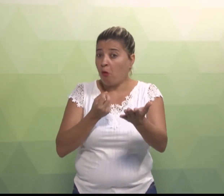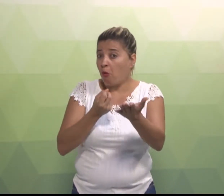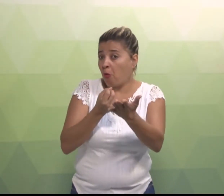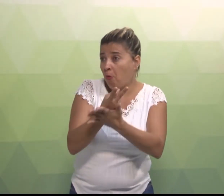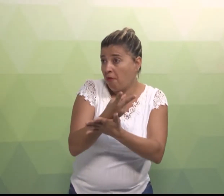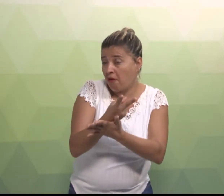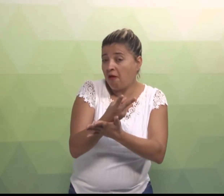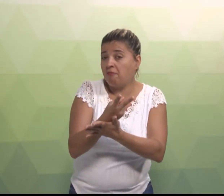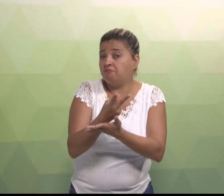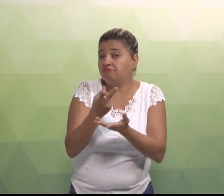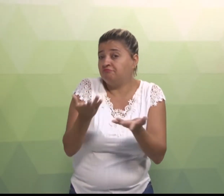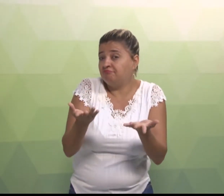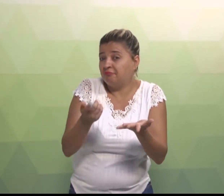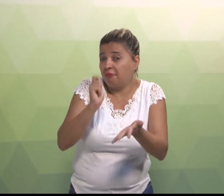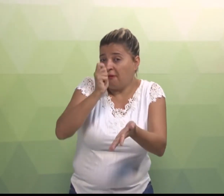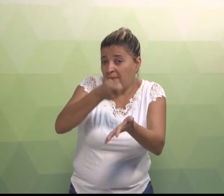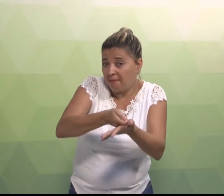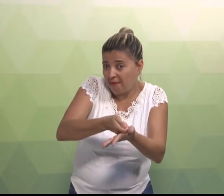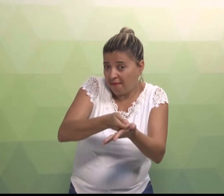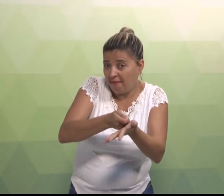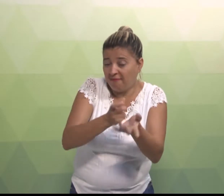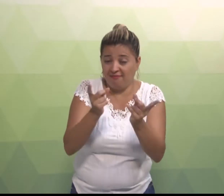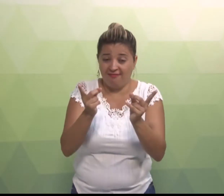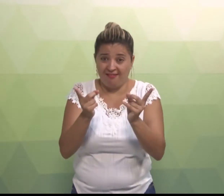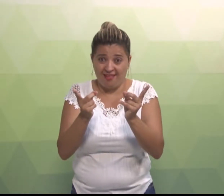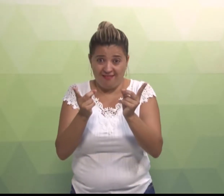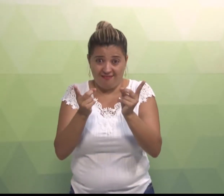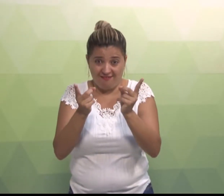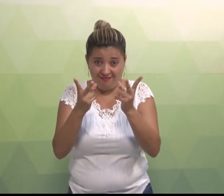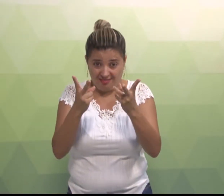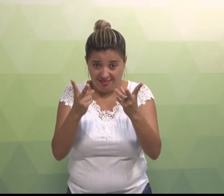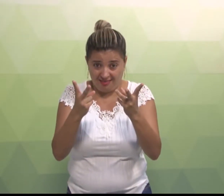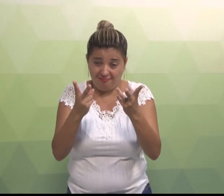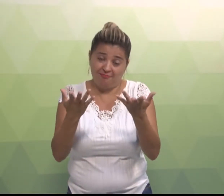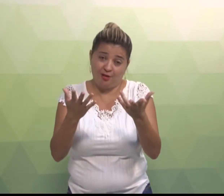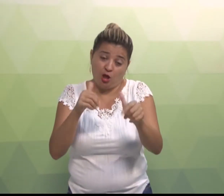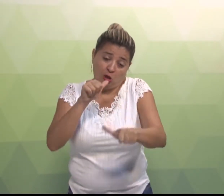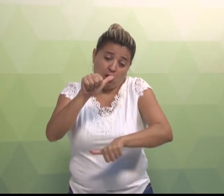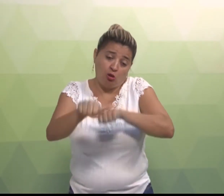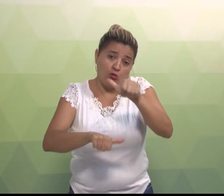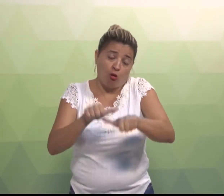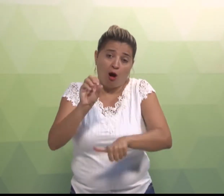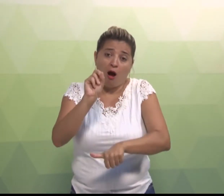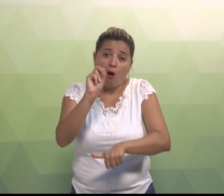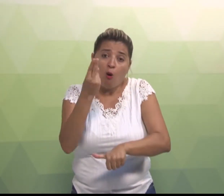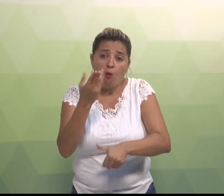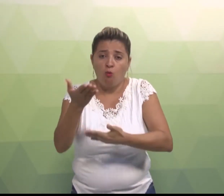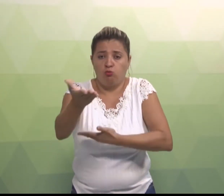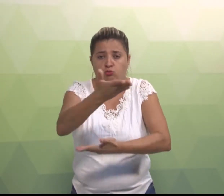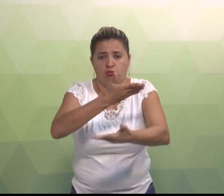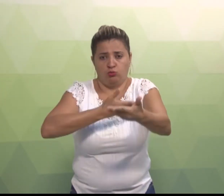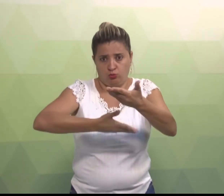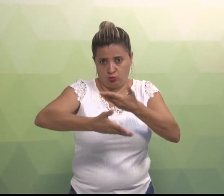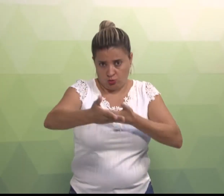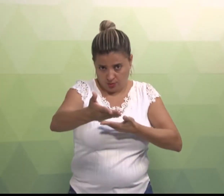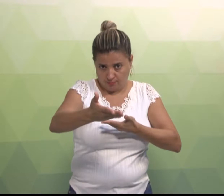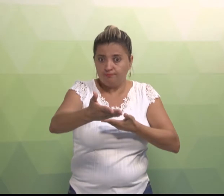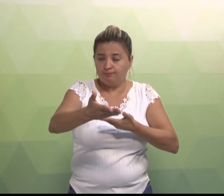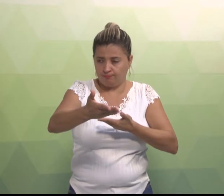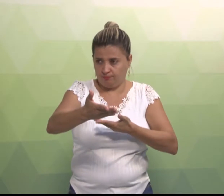Prestem atenção. Comprar, pagar, vender, trocar ou trocar.